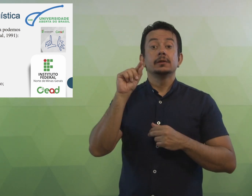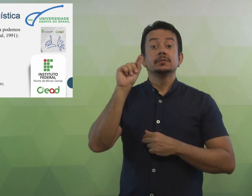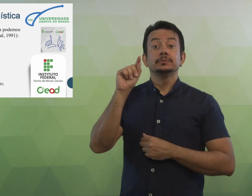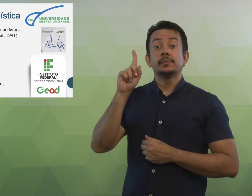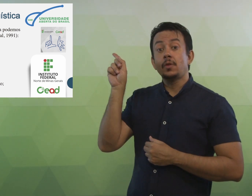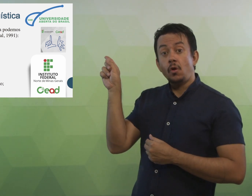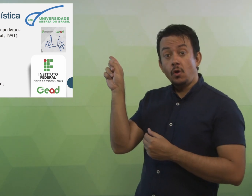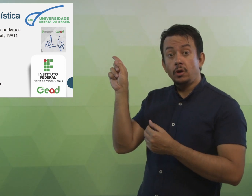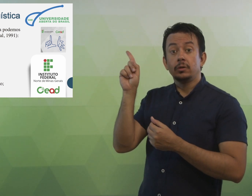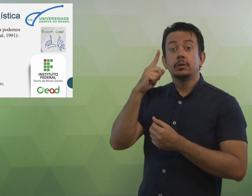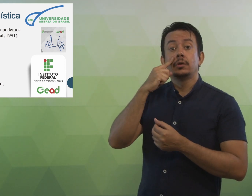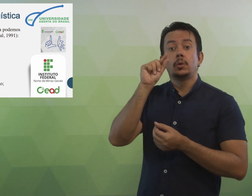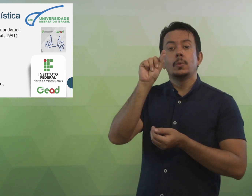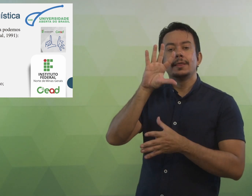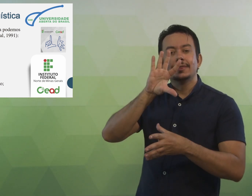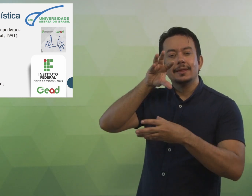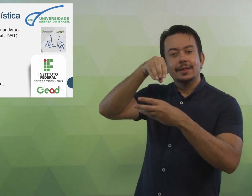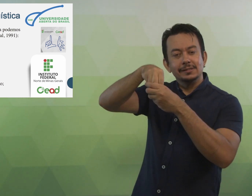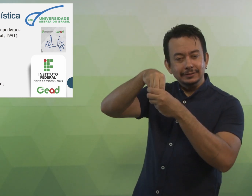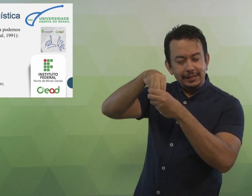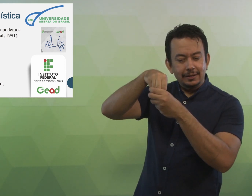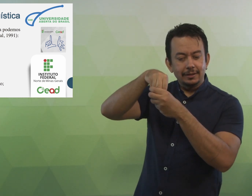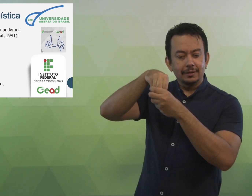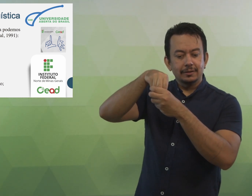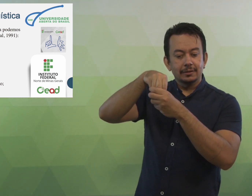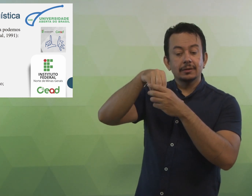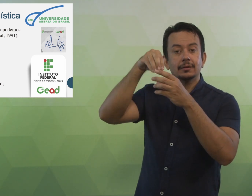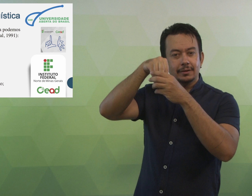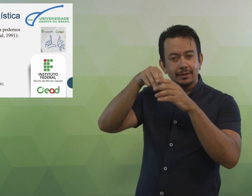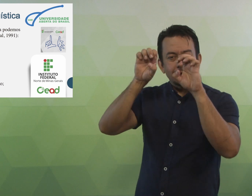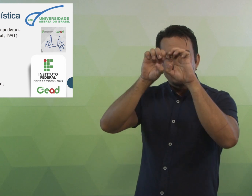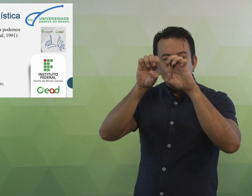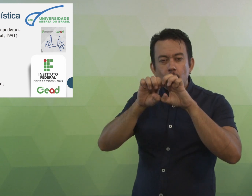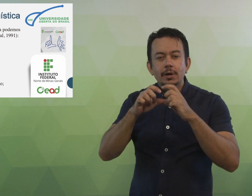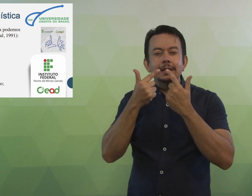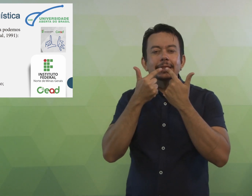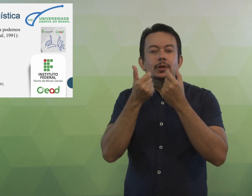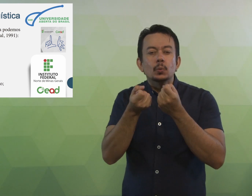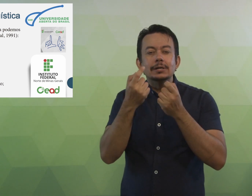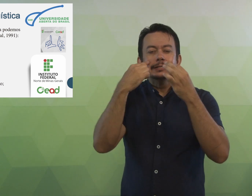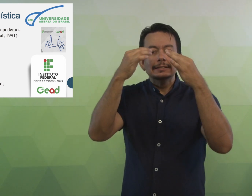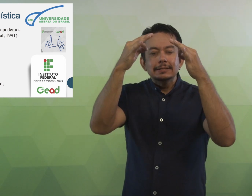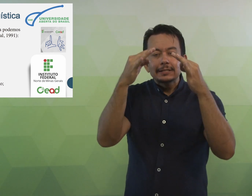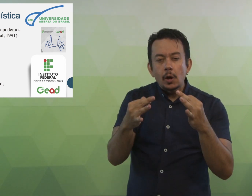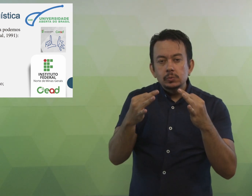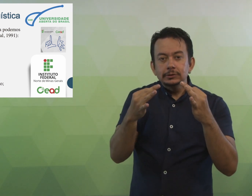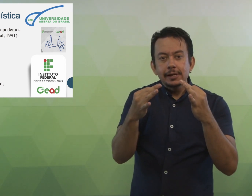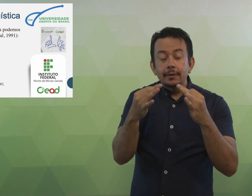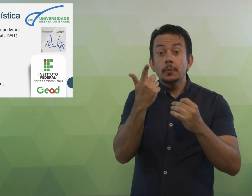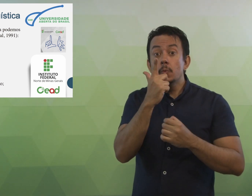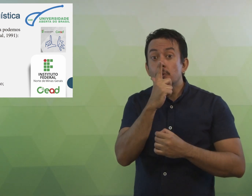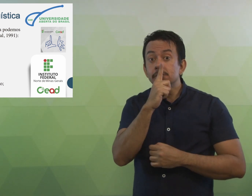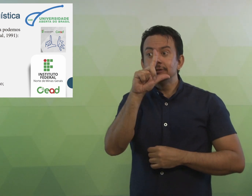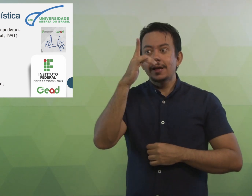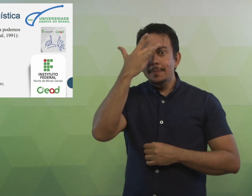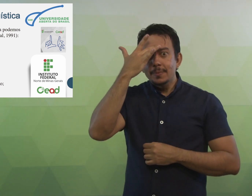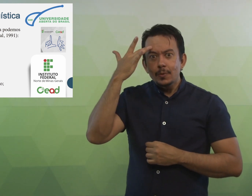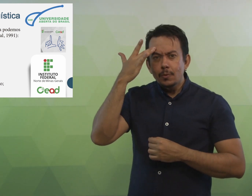discursiva. O próximo é a intenção e estruturação linguística.